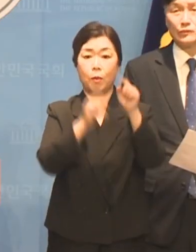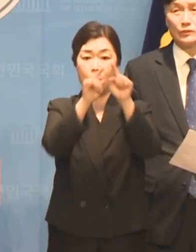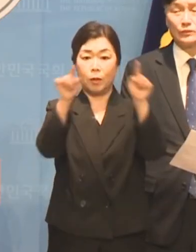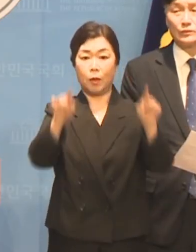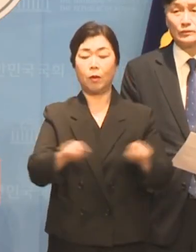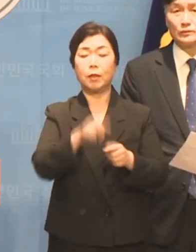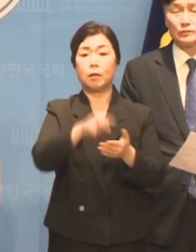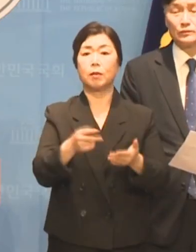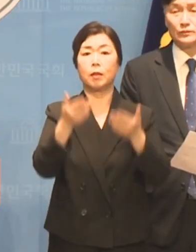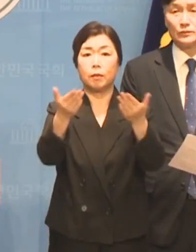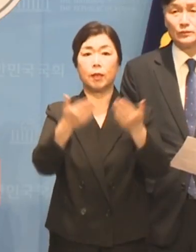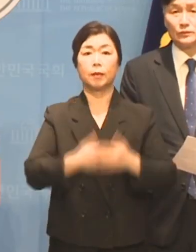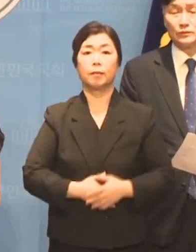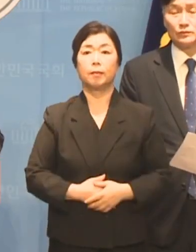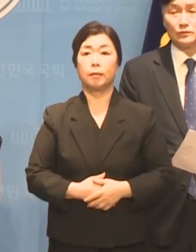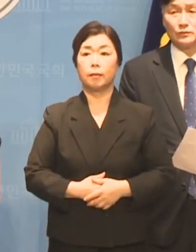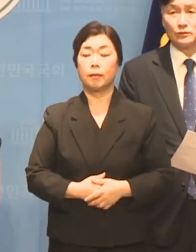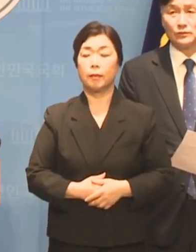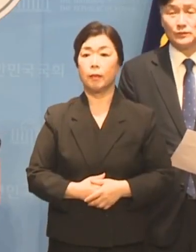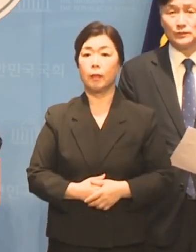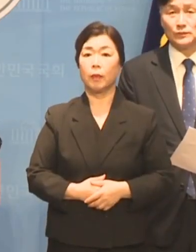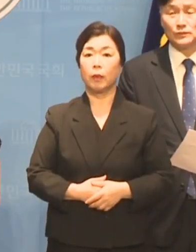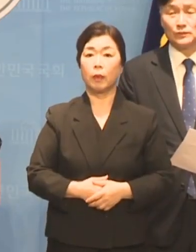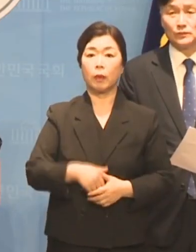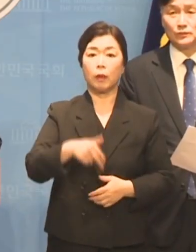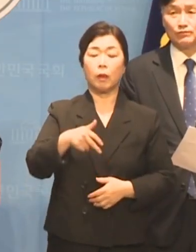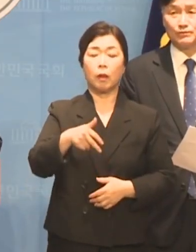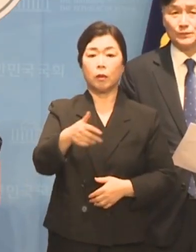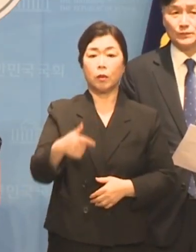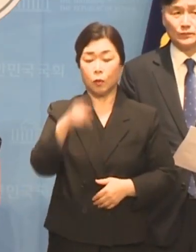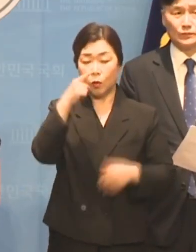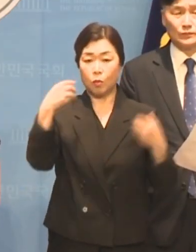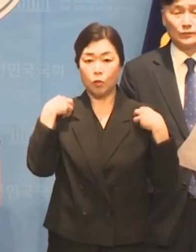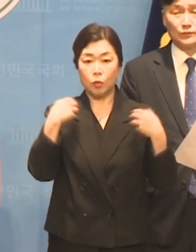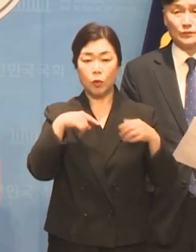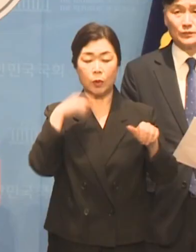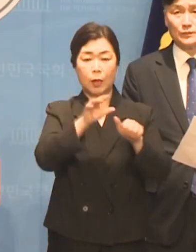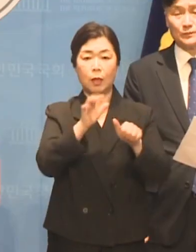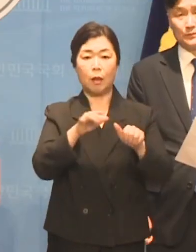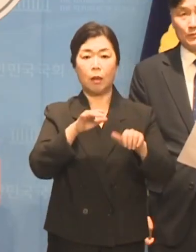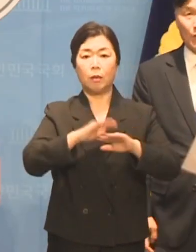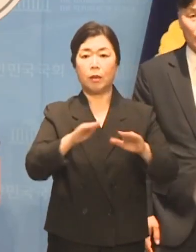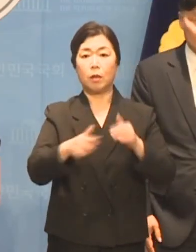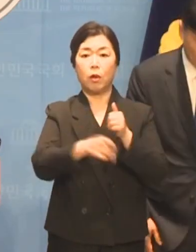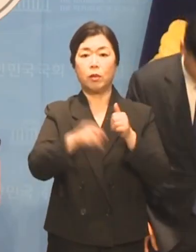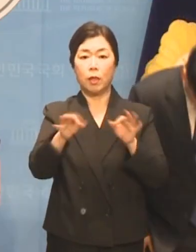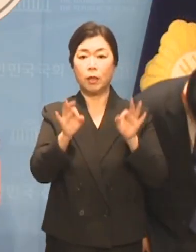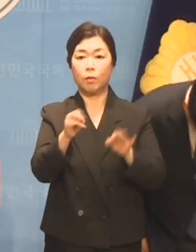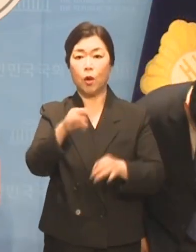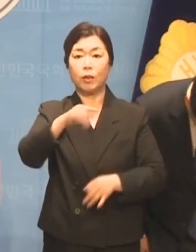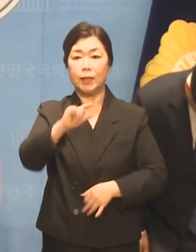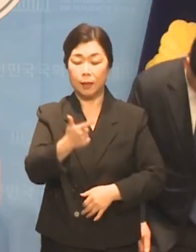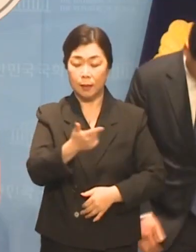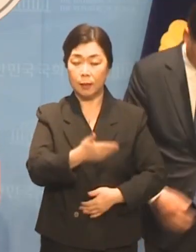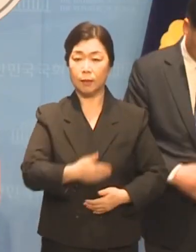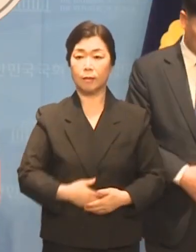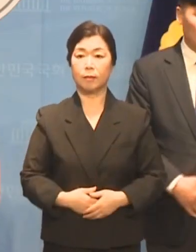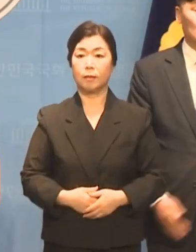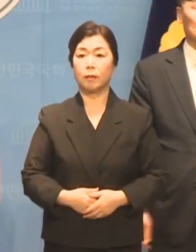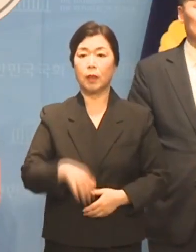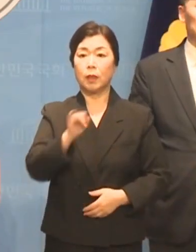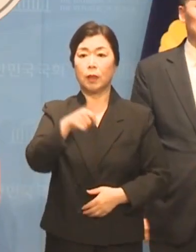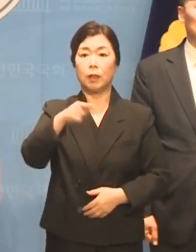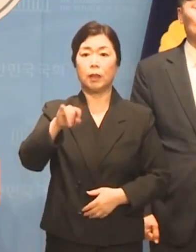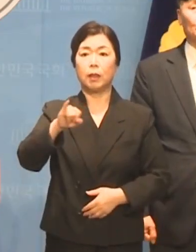낭독하는 순서로 하겠습니다. 우리 전 정부 정치탄압대책위원회 위원장이신 김영진 의원님 오셨습니다. 이기현